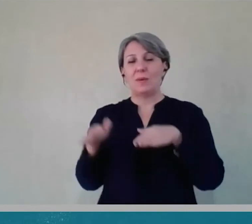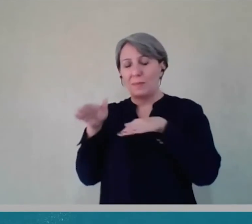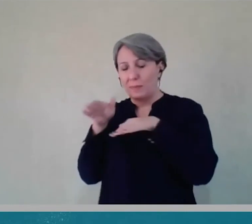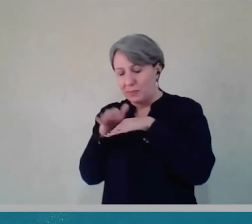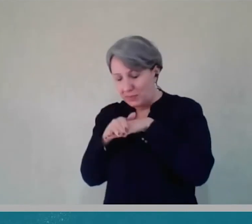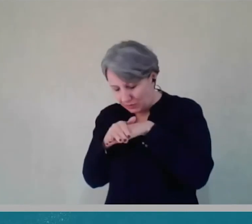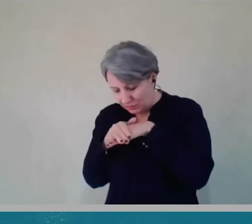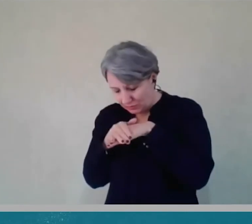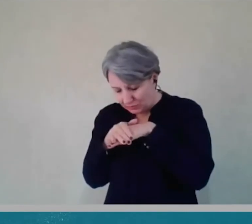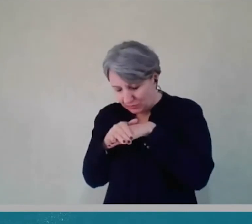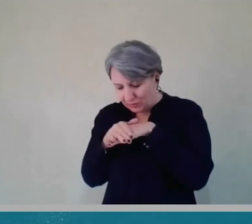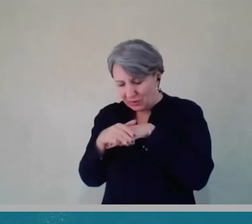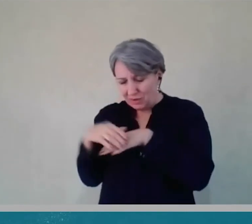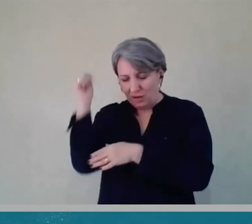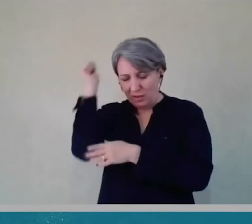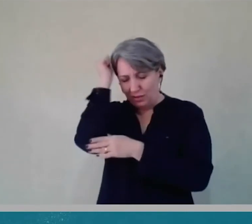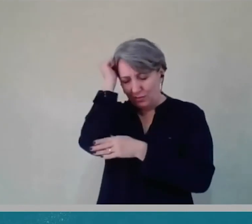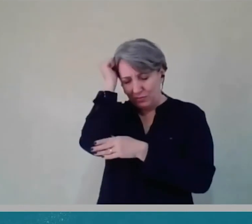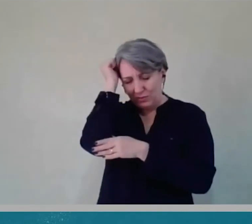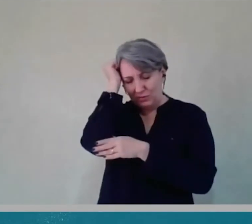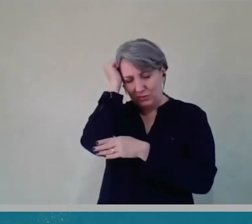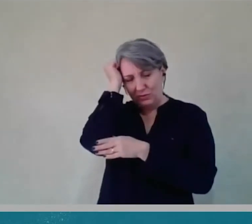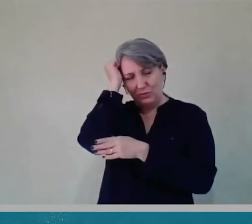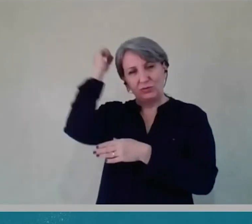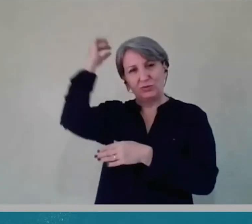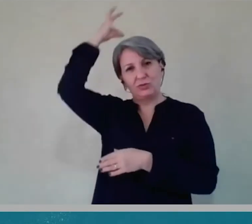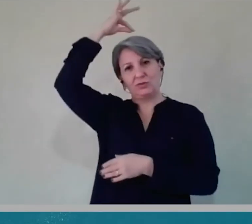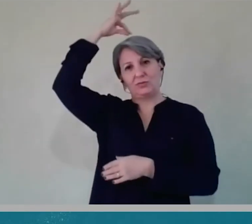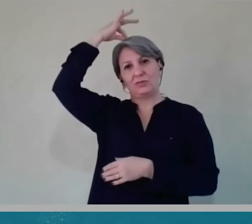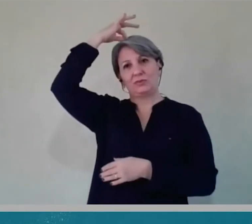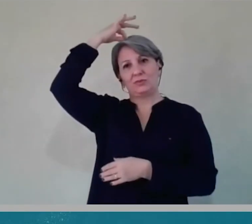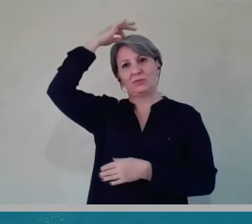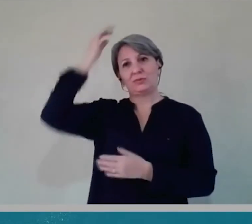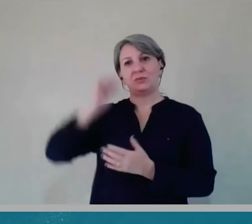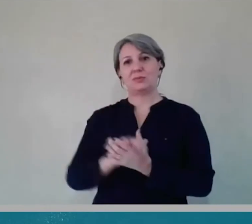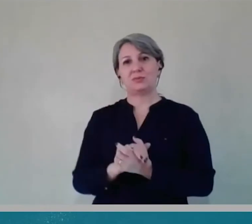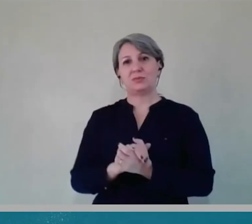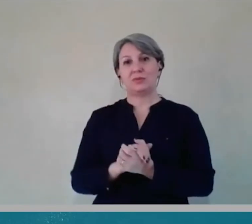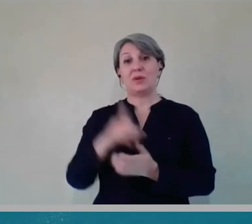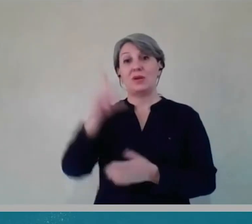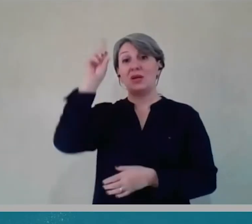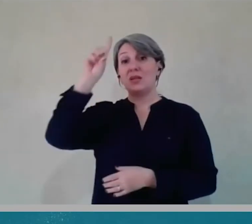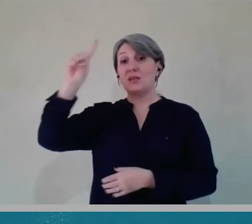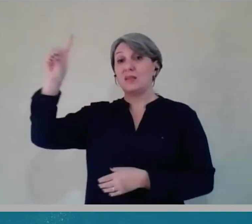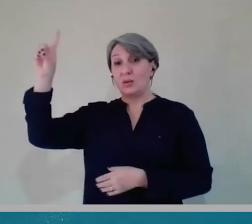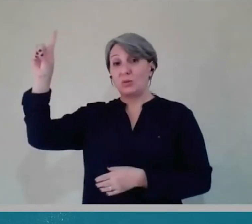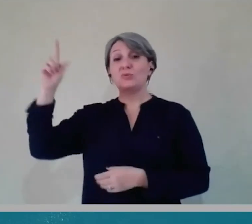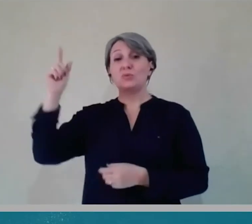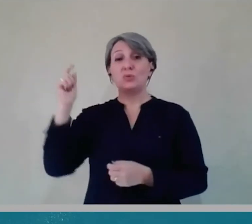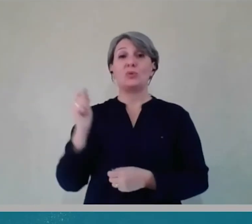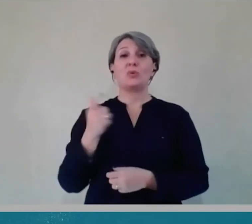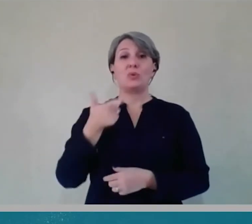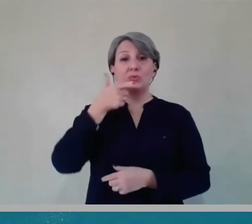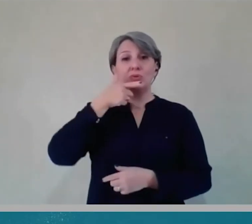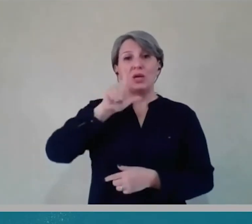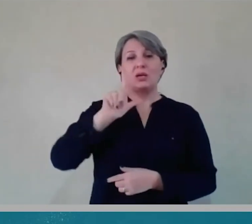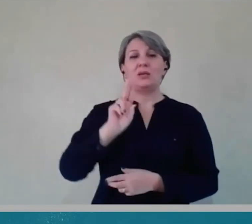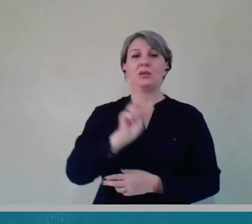espírito. E Deus consegue usar esse homem. Quando fala esse homem, irmãos, a